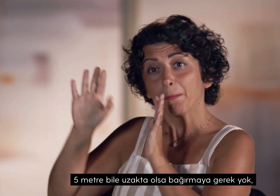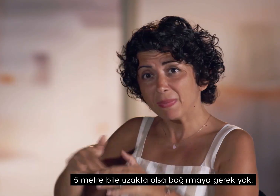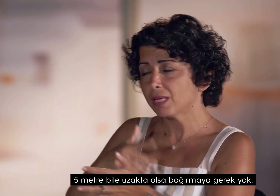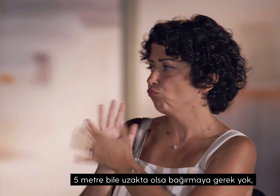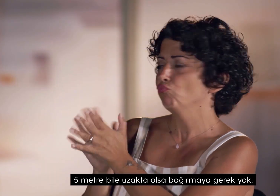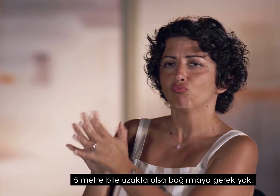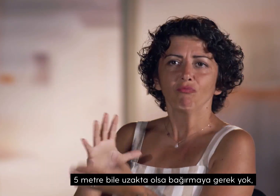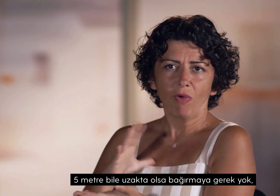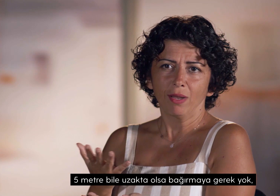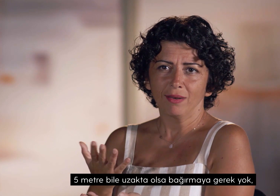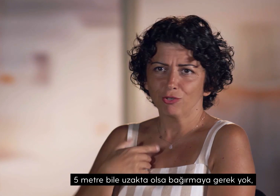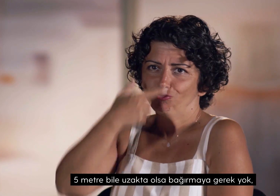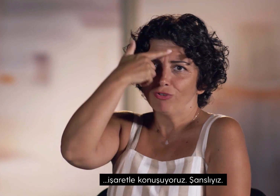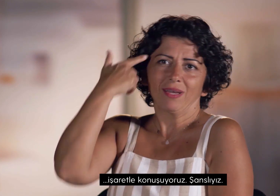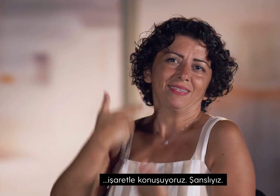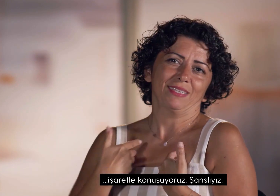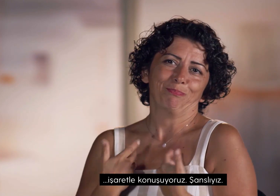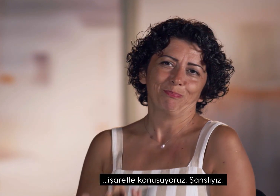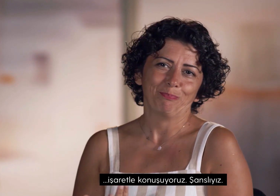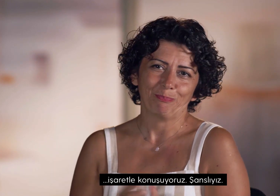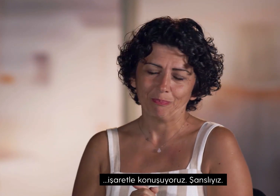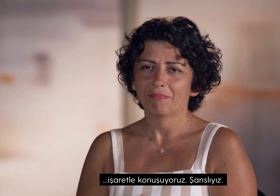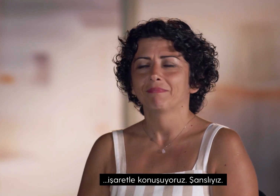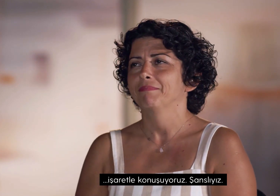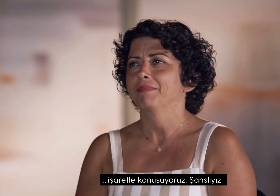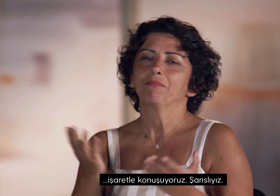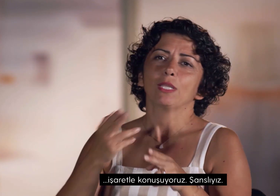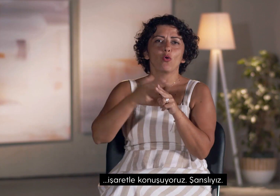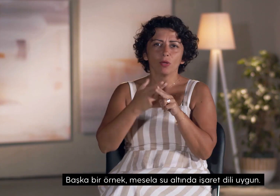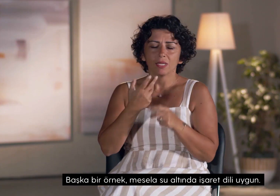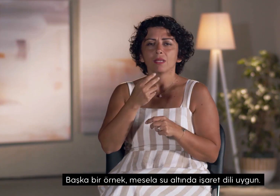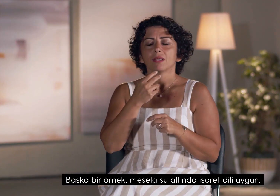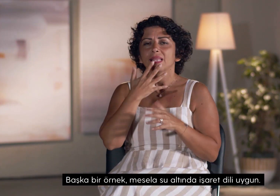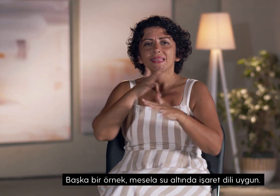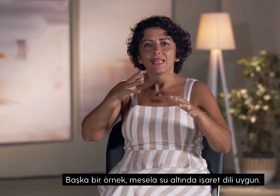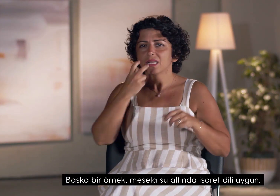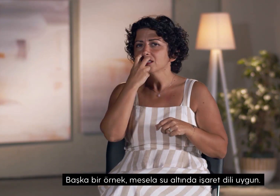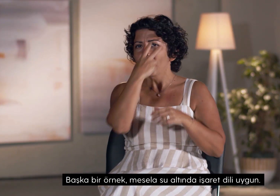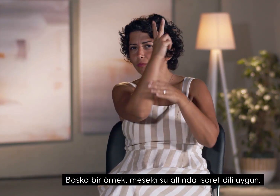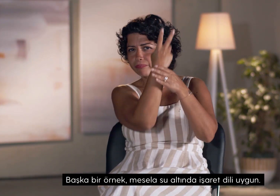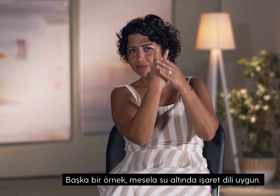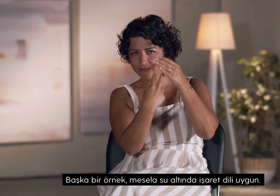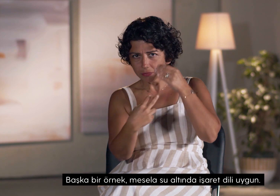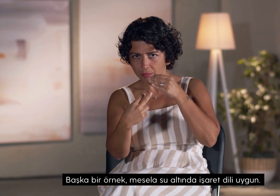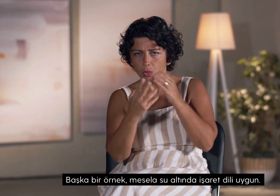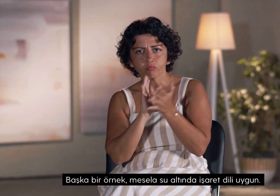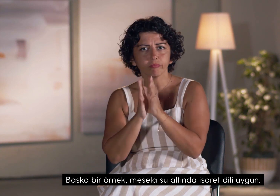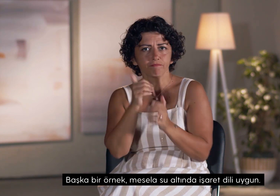uzakta olsa bağırmaya gerek yok. İşaretle konuşuyoruz. Şanslıyız. Başka bir örnek. Mesela su altında işaret dili